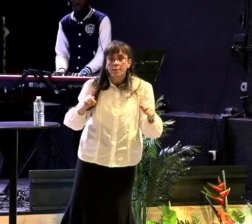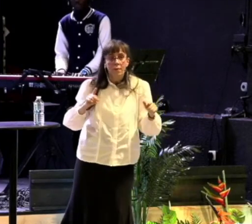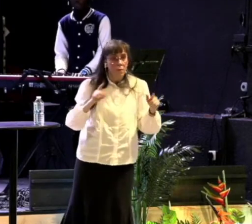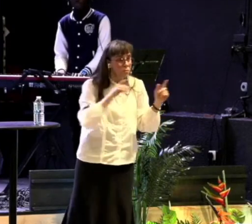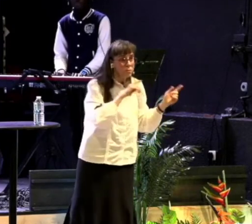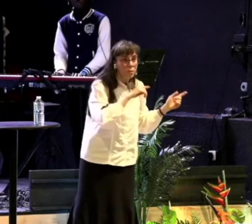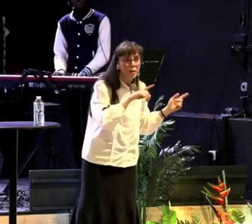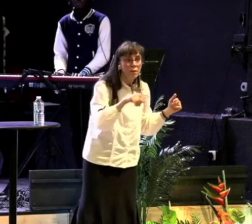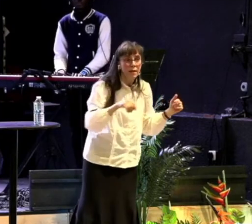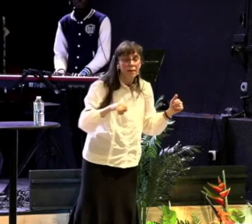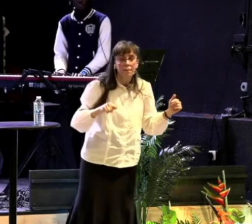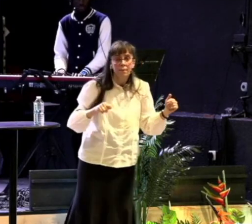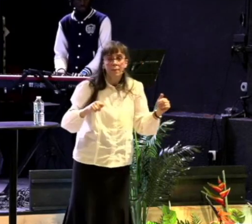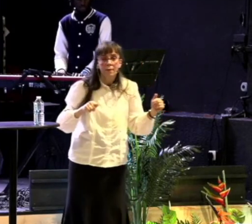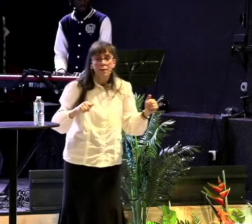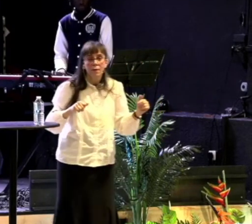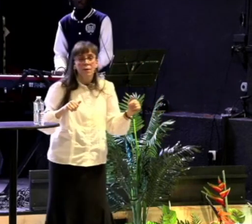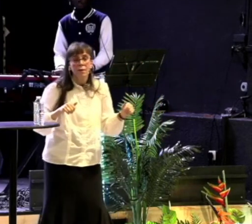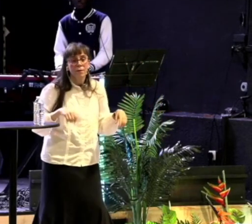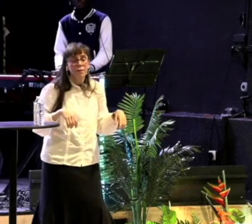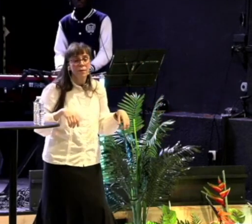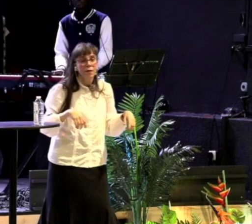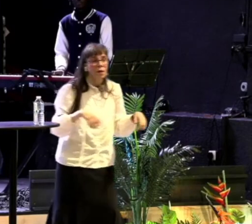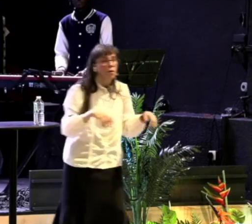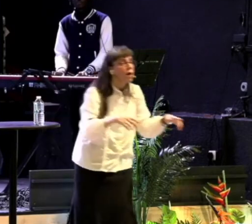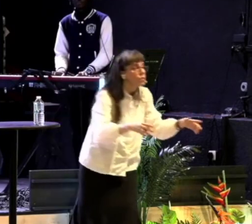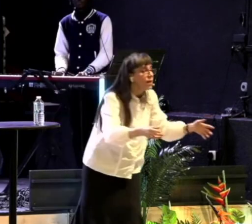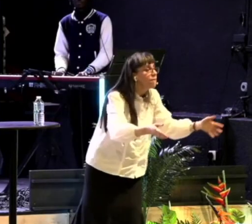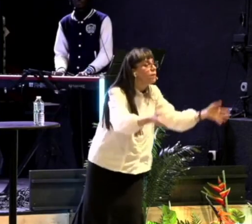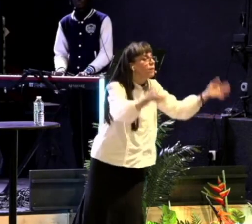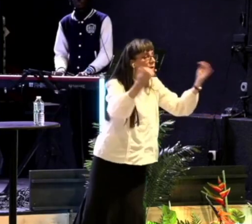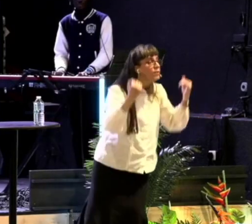celles qui vont hériter du salut.